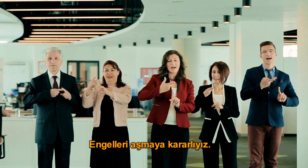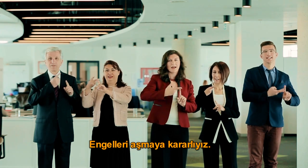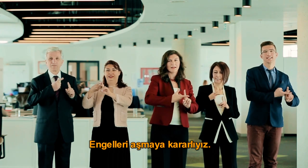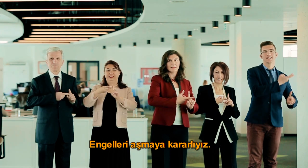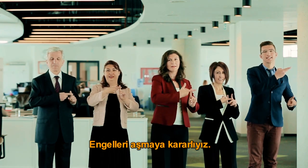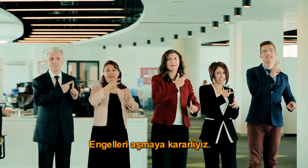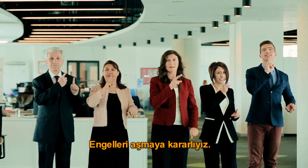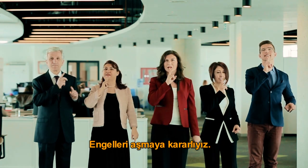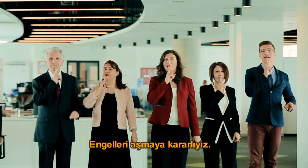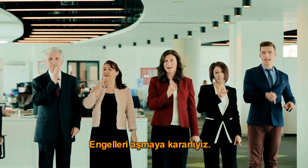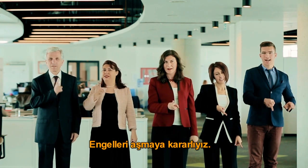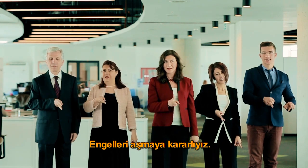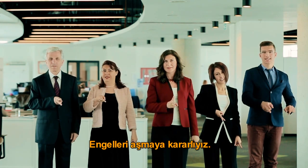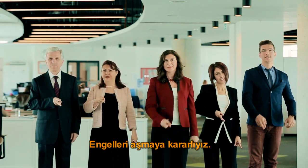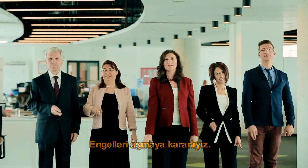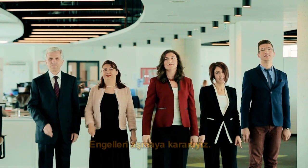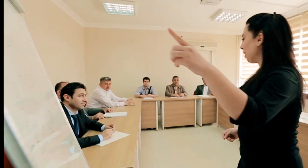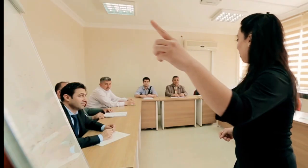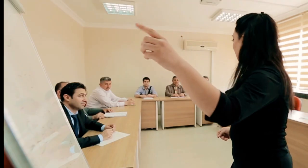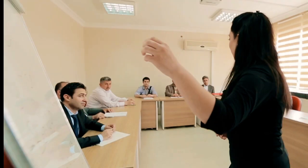engelleri aşmaya kararlıyız.